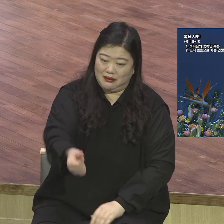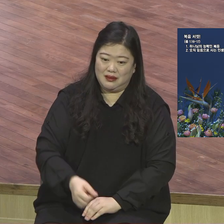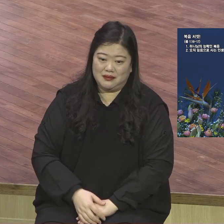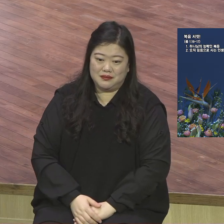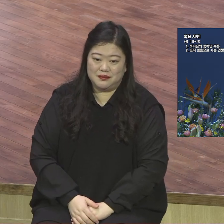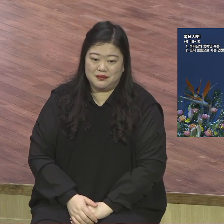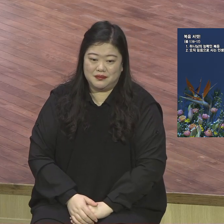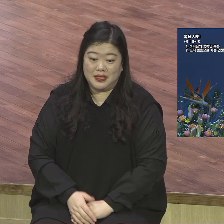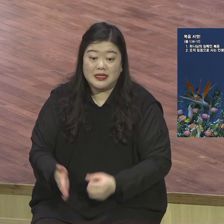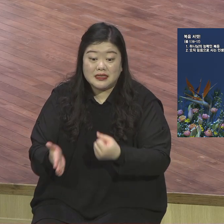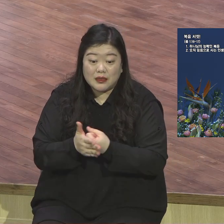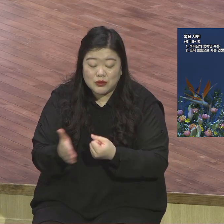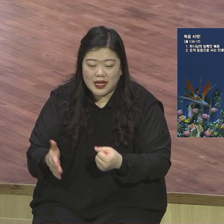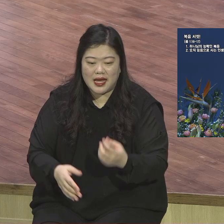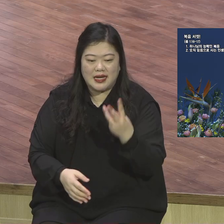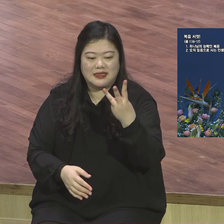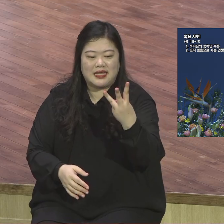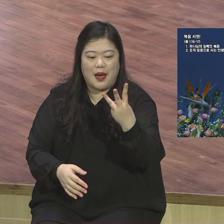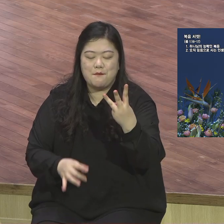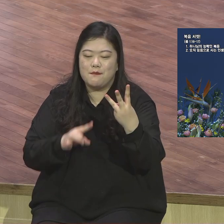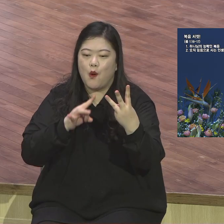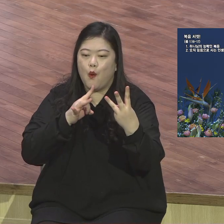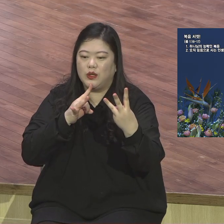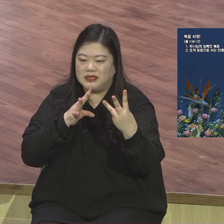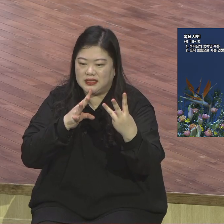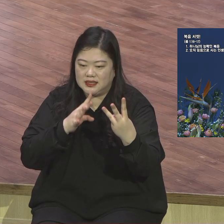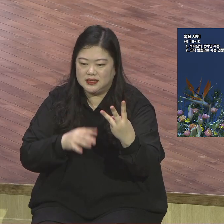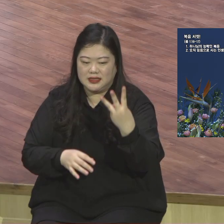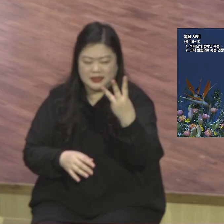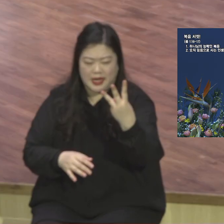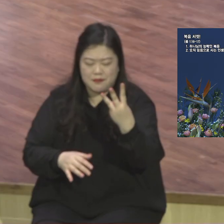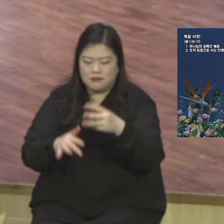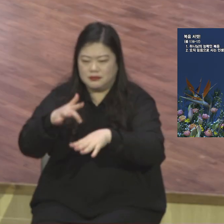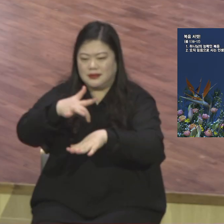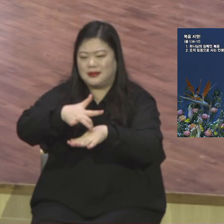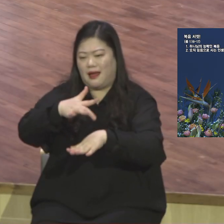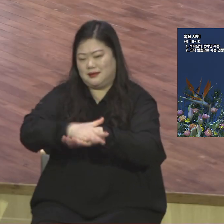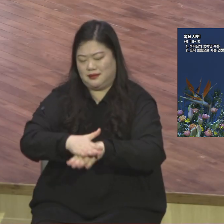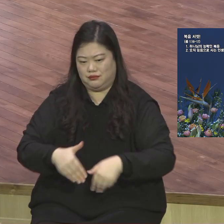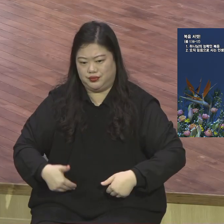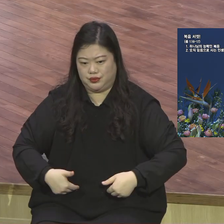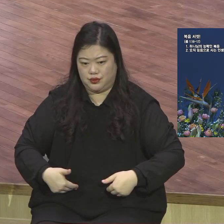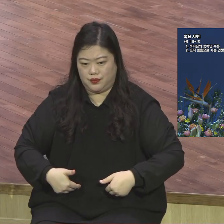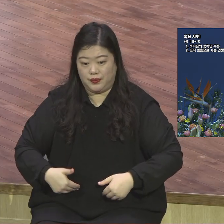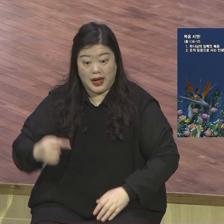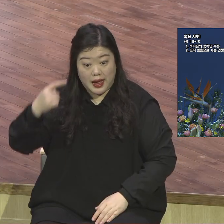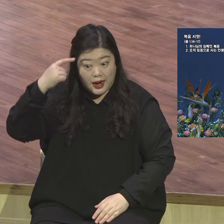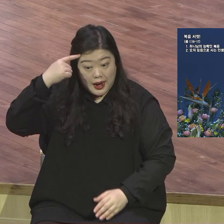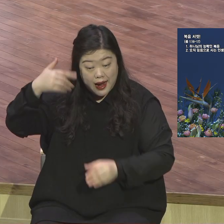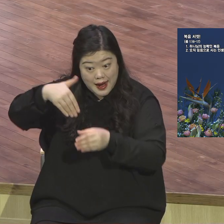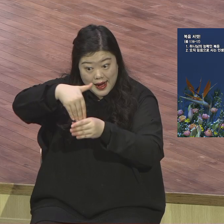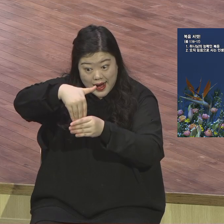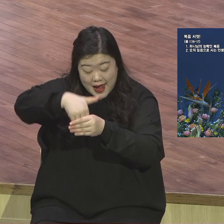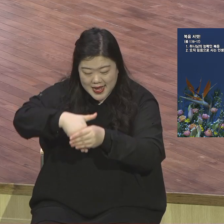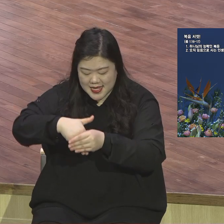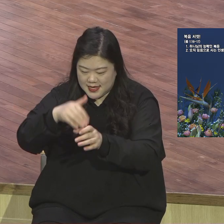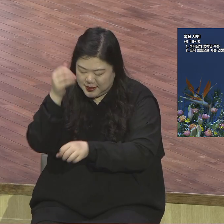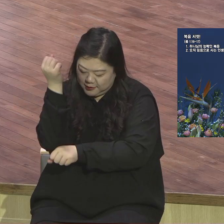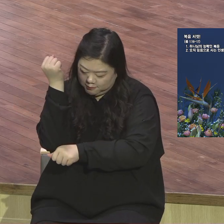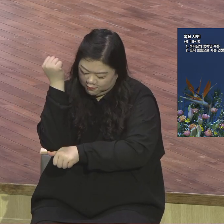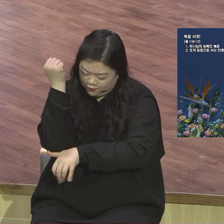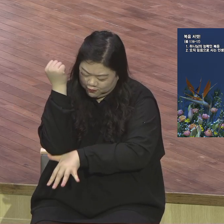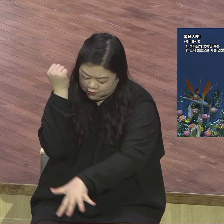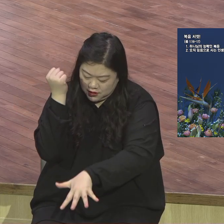삼오직으로 각인 뿌리 체질화돼야 된다. 체질화가 쉽지 않잖아요. 각인 뿌리 체질되라. 믿음으로